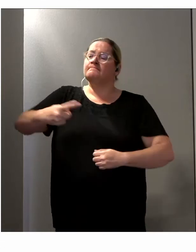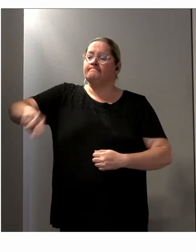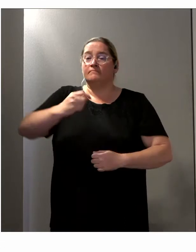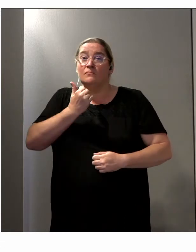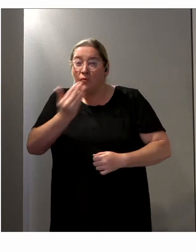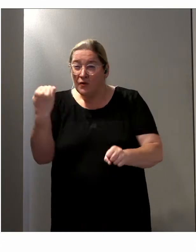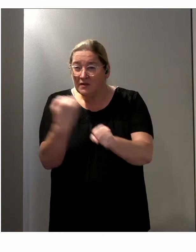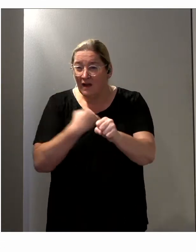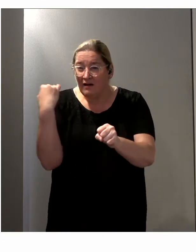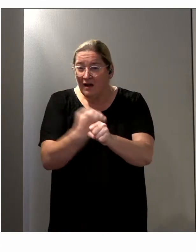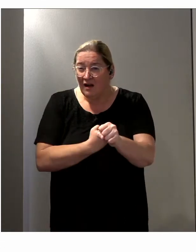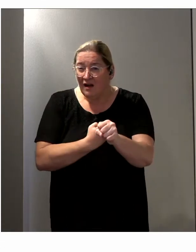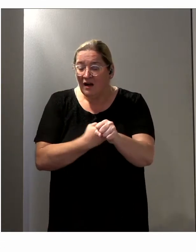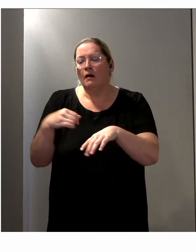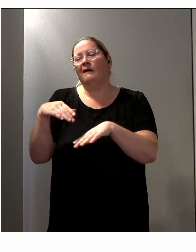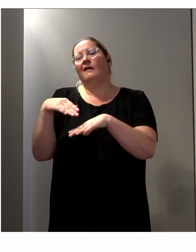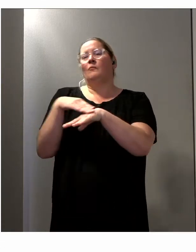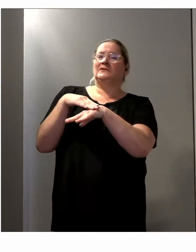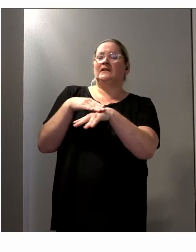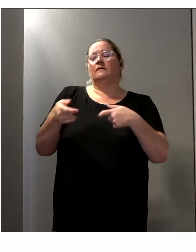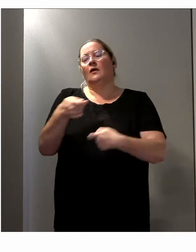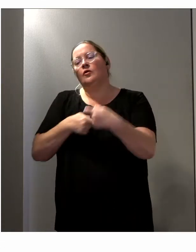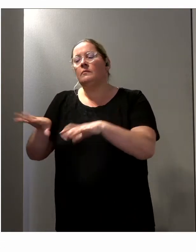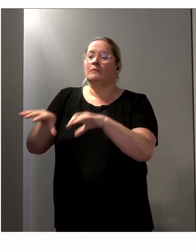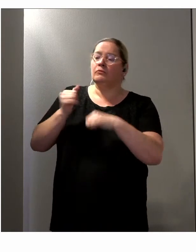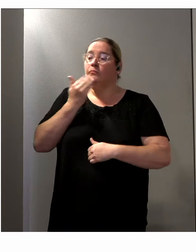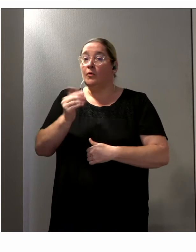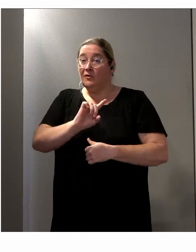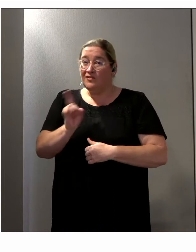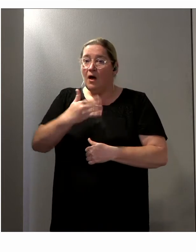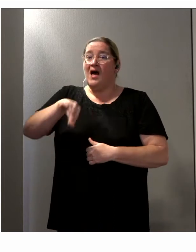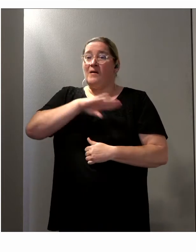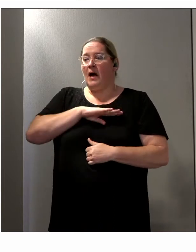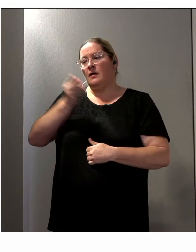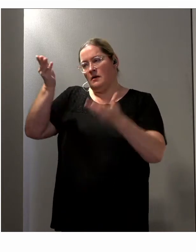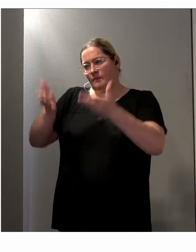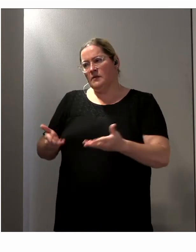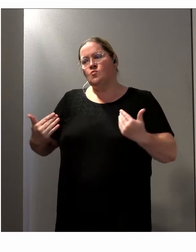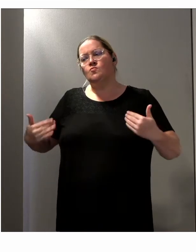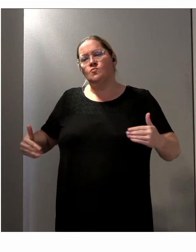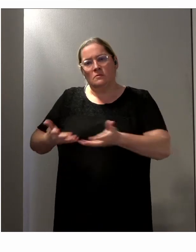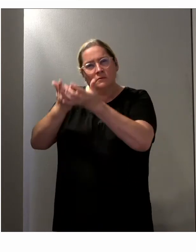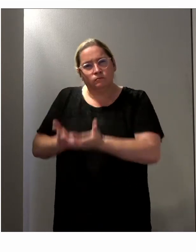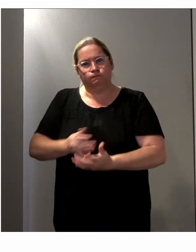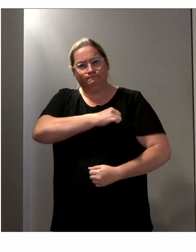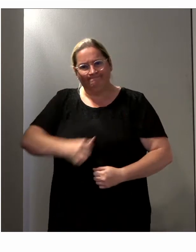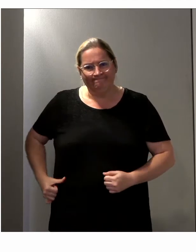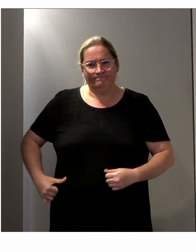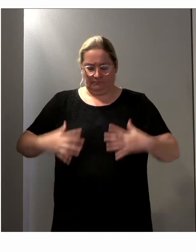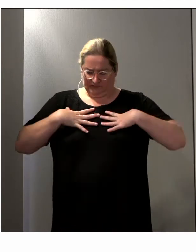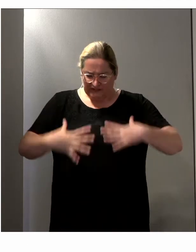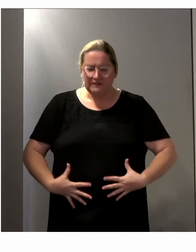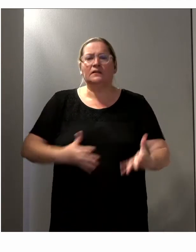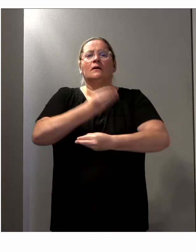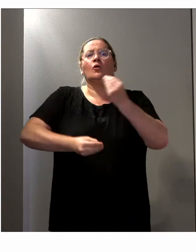travailler, non pour des questions économiques, mais en raison de la lourdeur de leurs difficultés